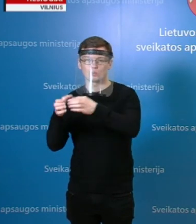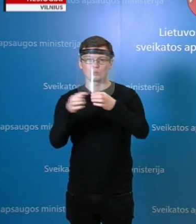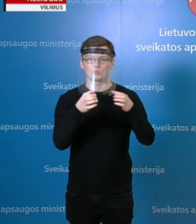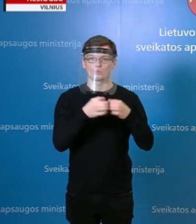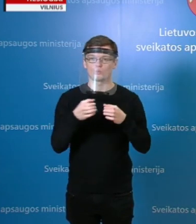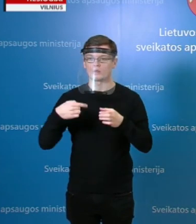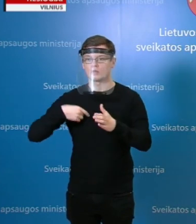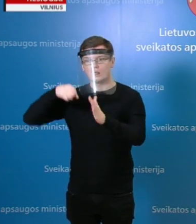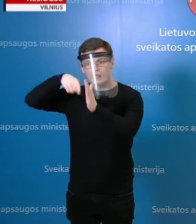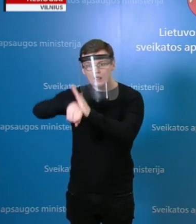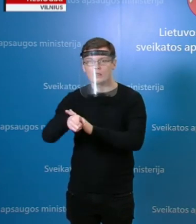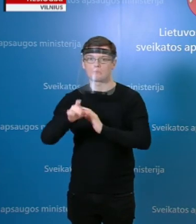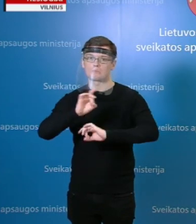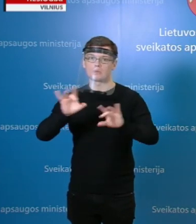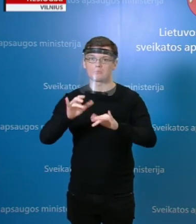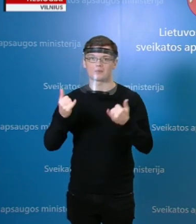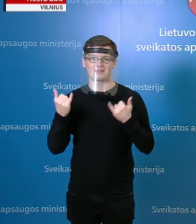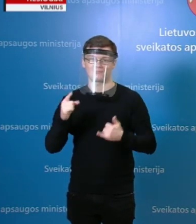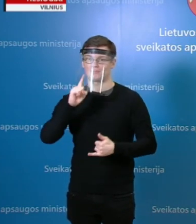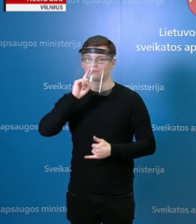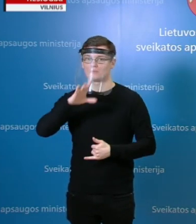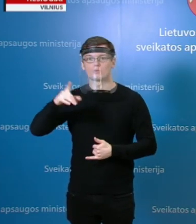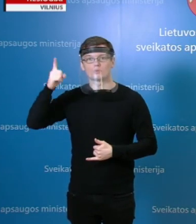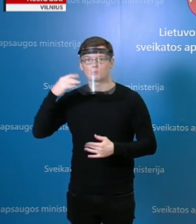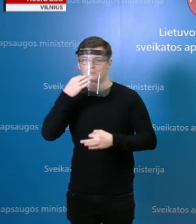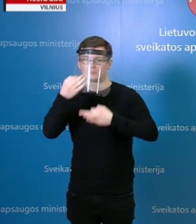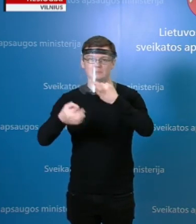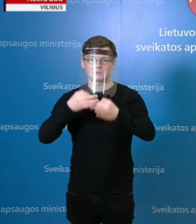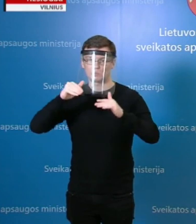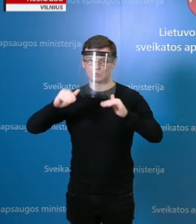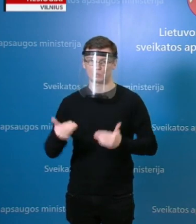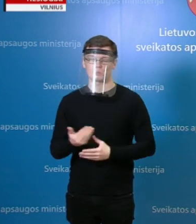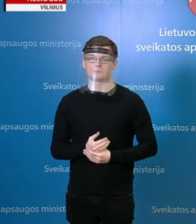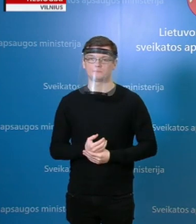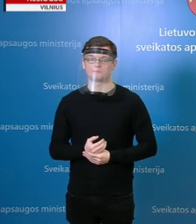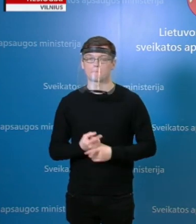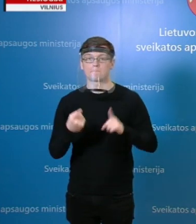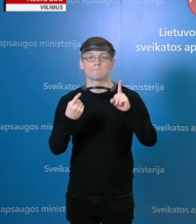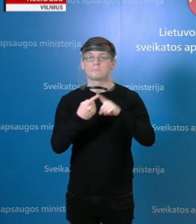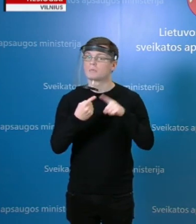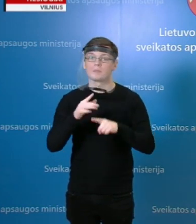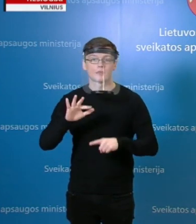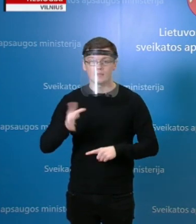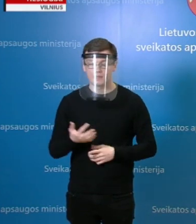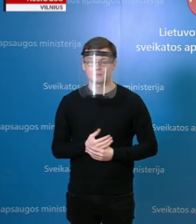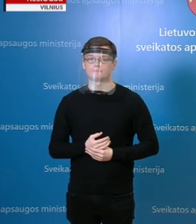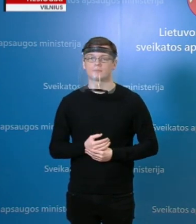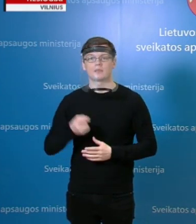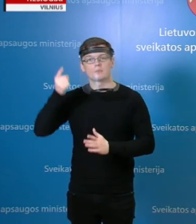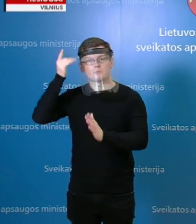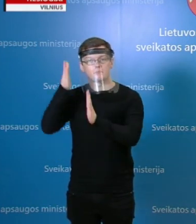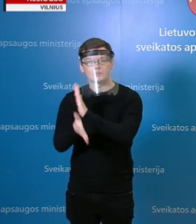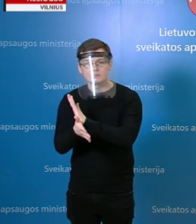daug nesiplėsdamas tiesiog norėčiau vardinti. Tai pirmoji priemonė tai yra psichologinio